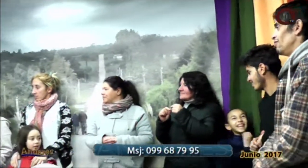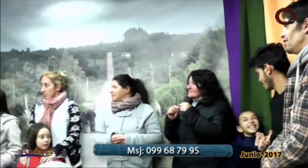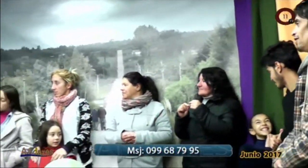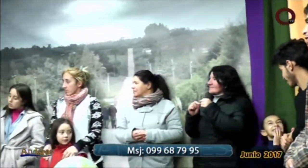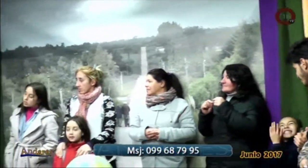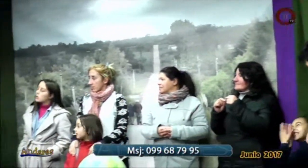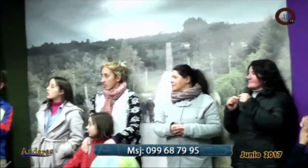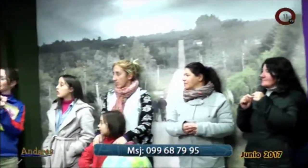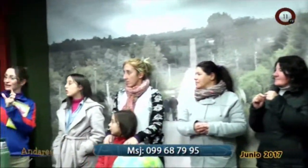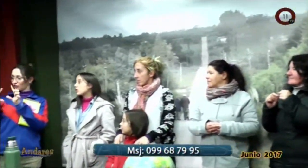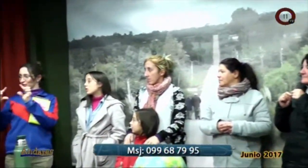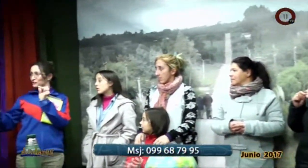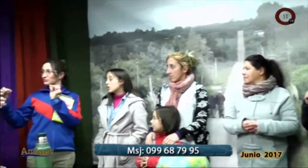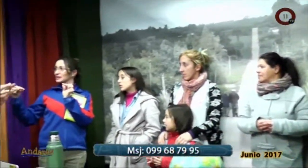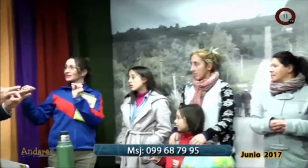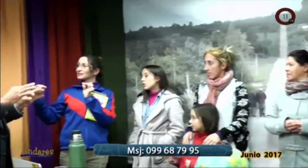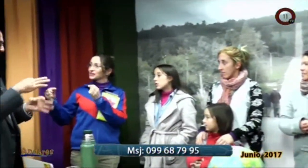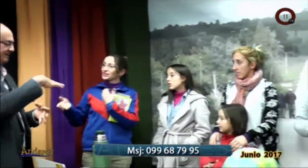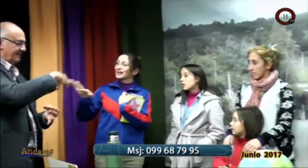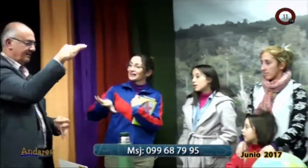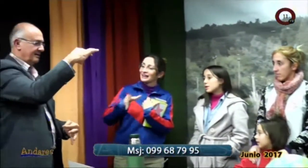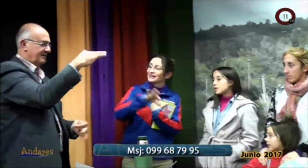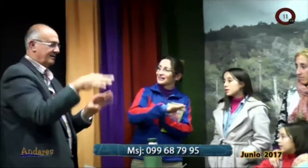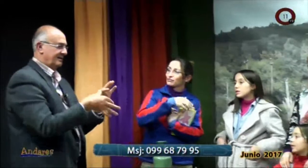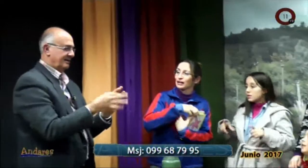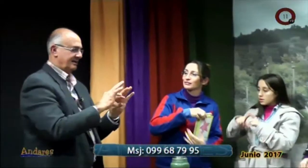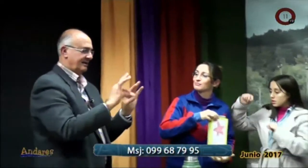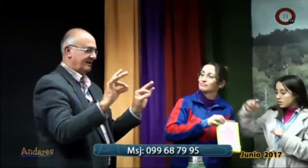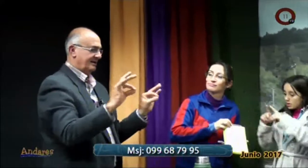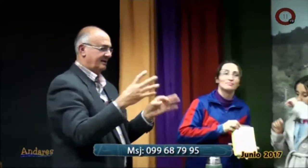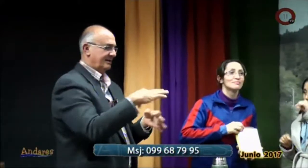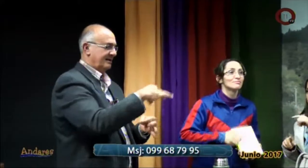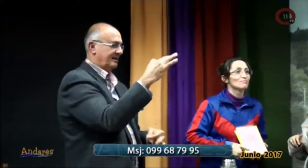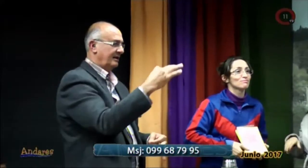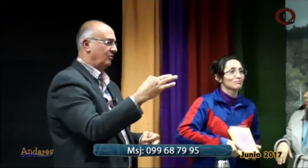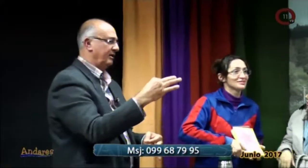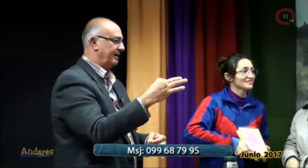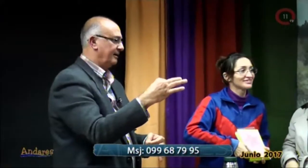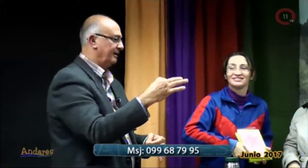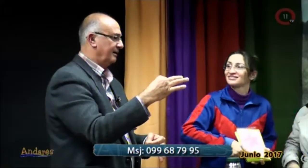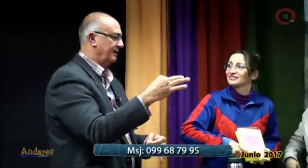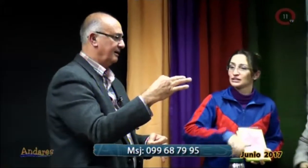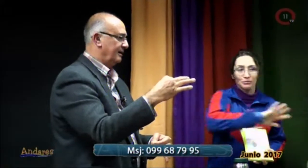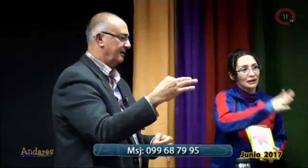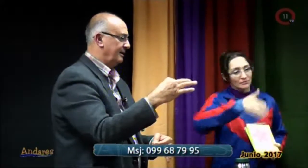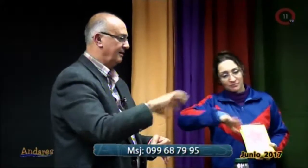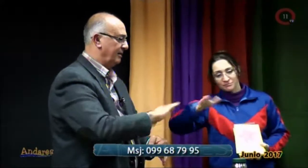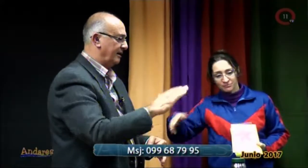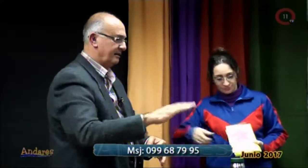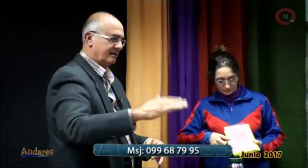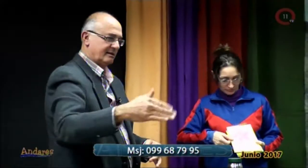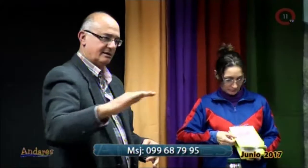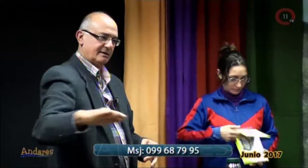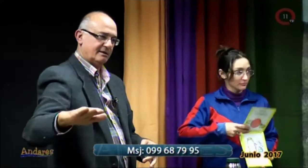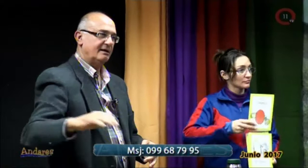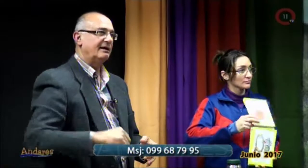Pero estrella es fácil también Como la formita de la estrella Y aclaran que es de mar ¿Cómo es de mar? Mar Mar